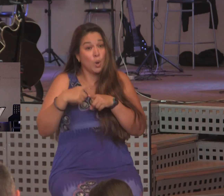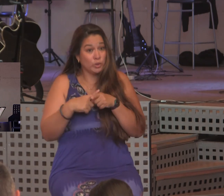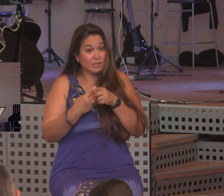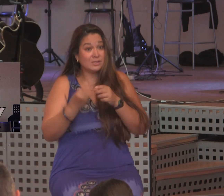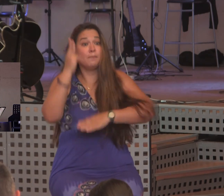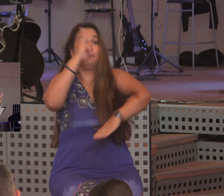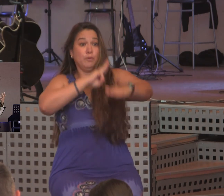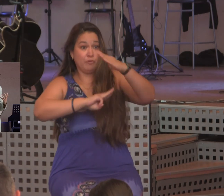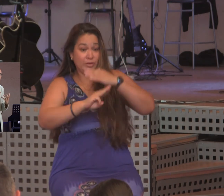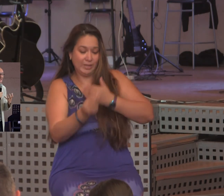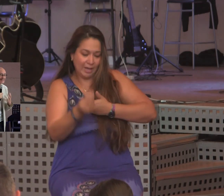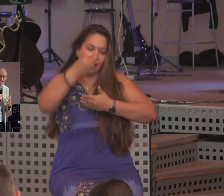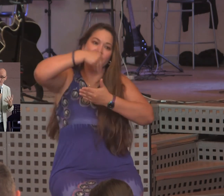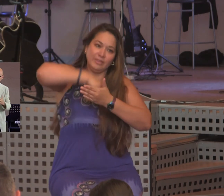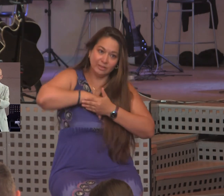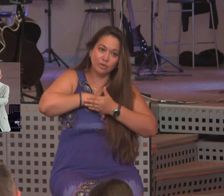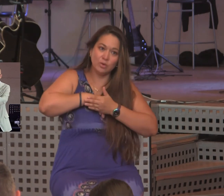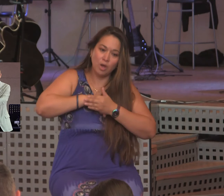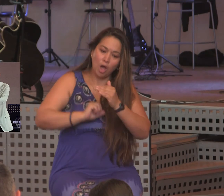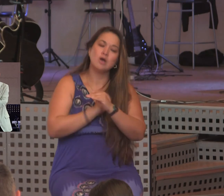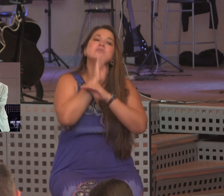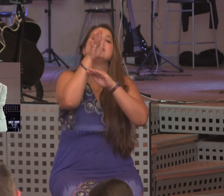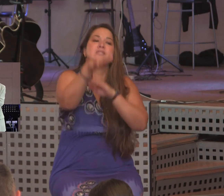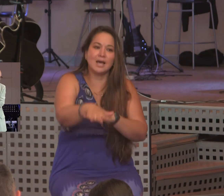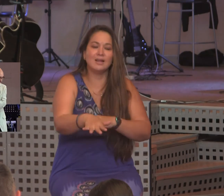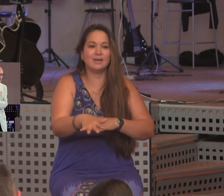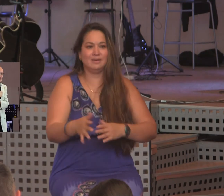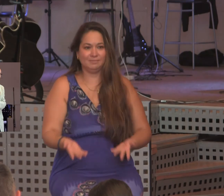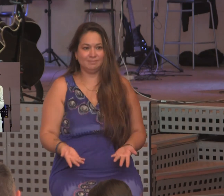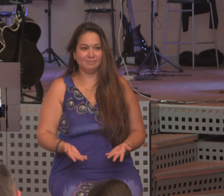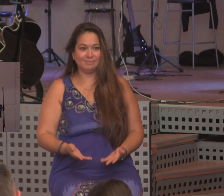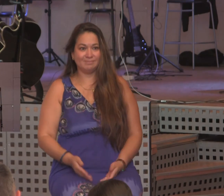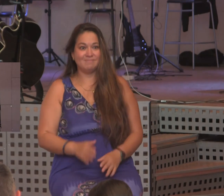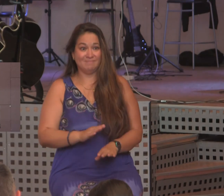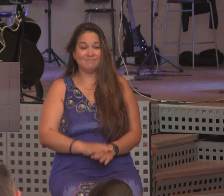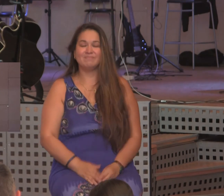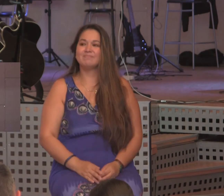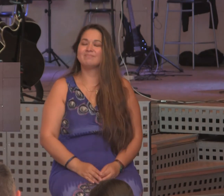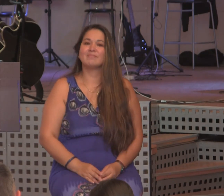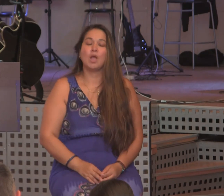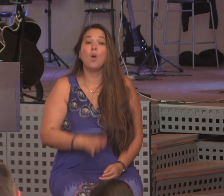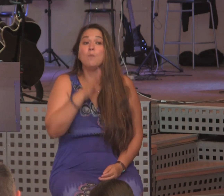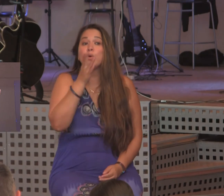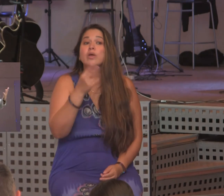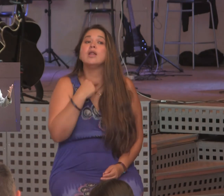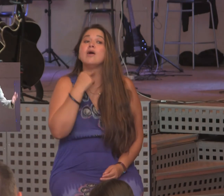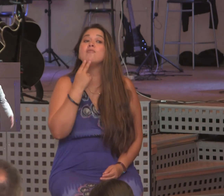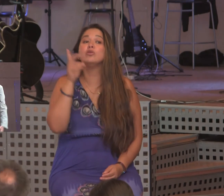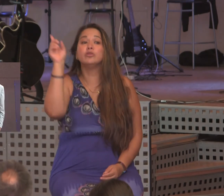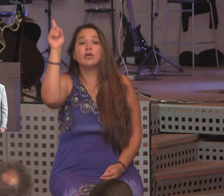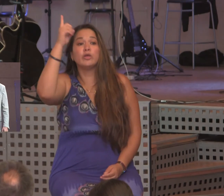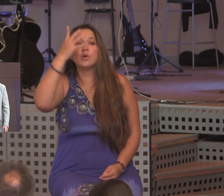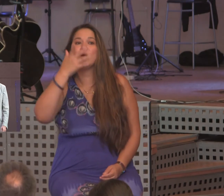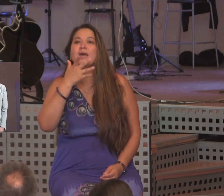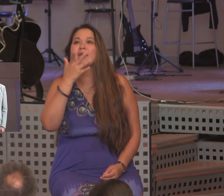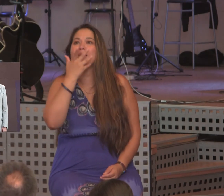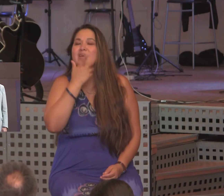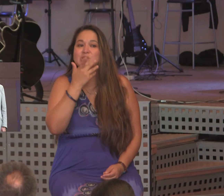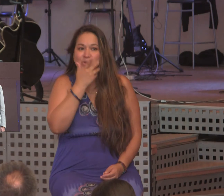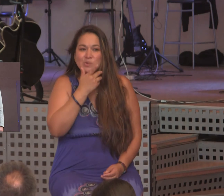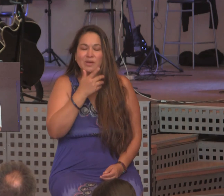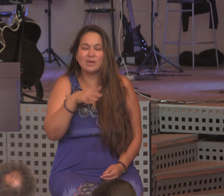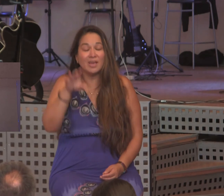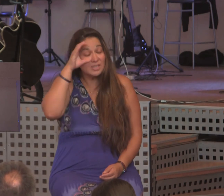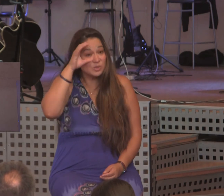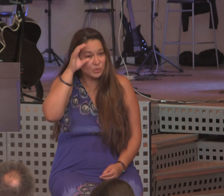podamos oír esa voz y entonces hacer la segunda parte que nos toca. Oyen mi voz y me siguen.